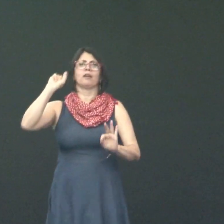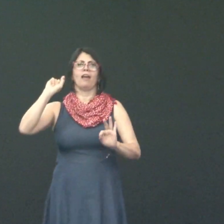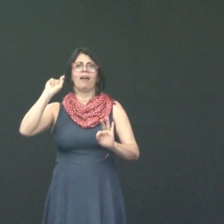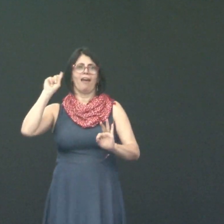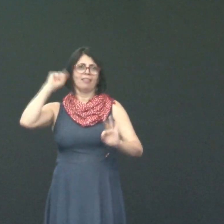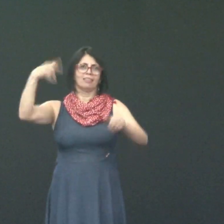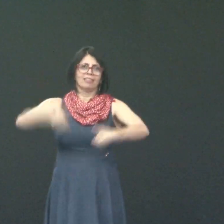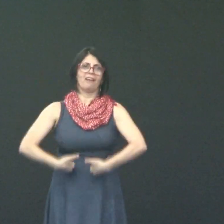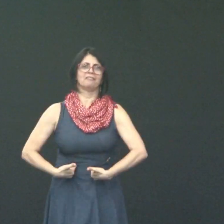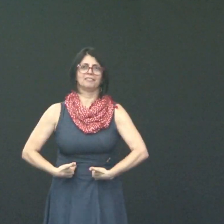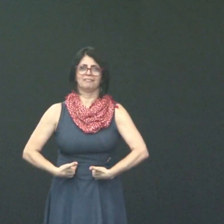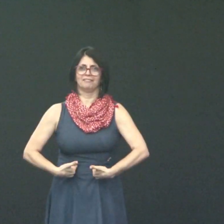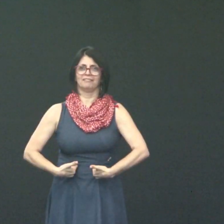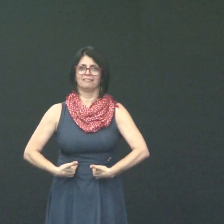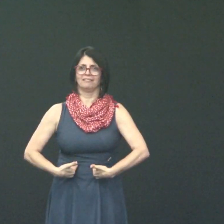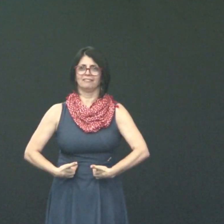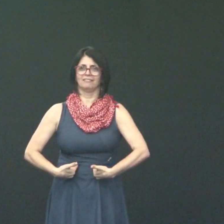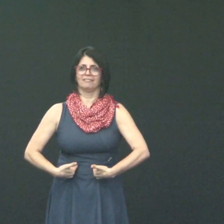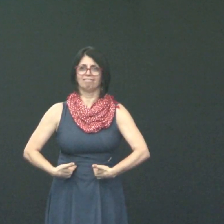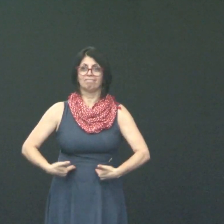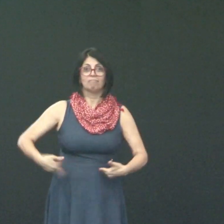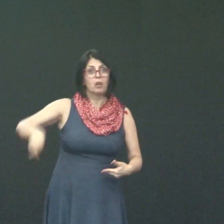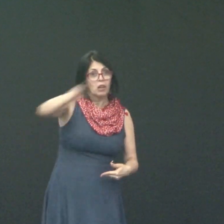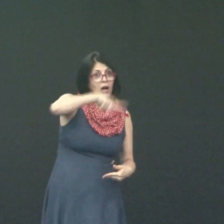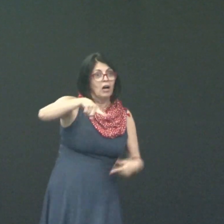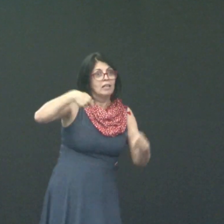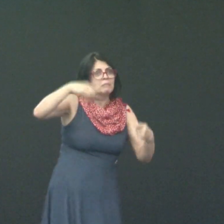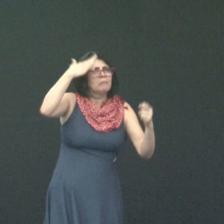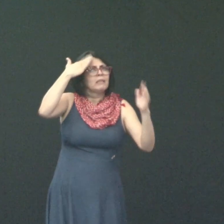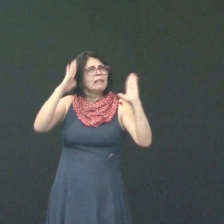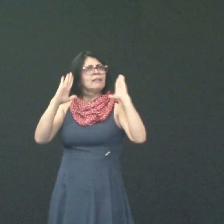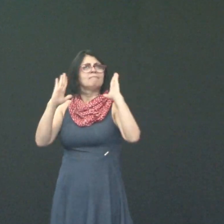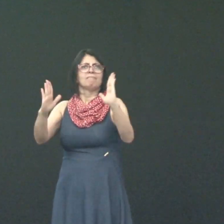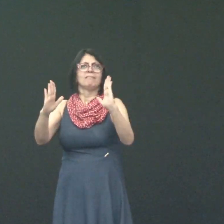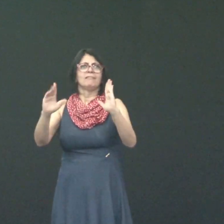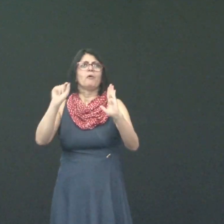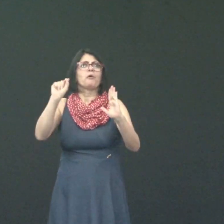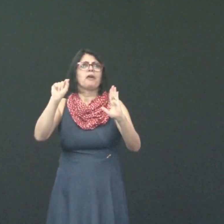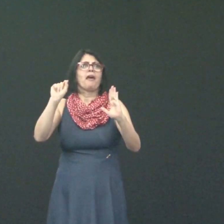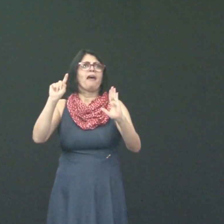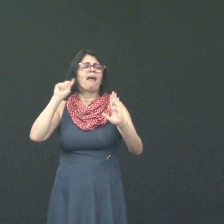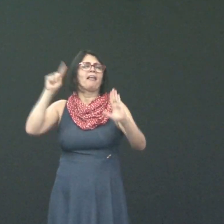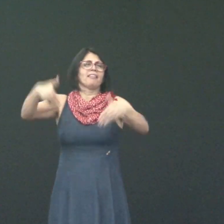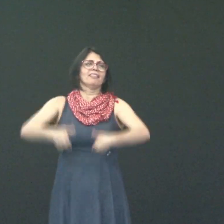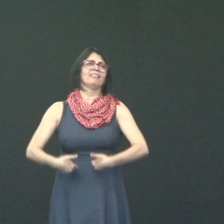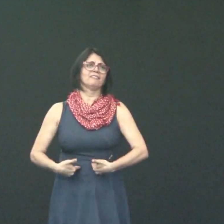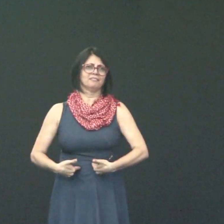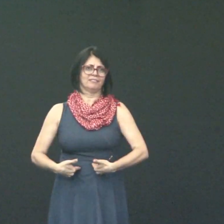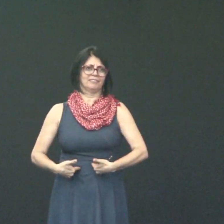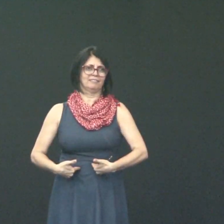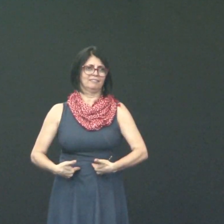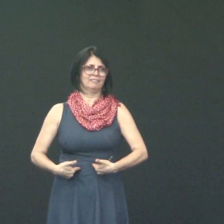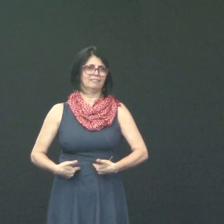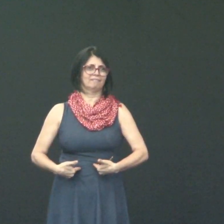formas diferentes. Assim como nós aprendemos na questão do